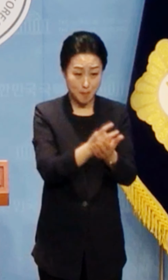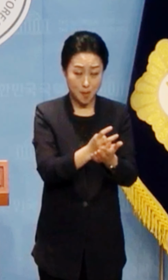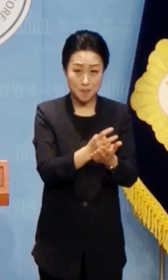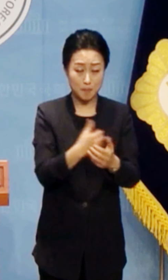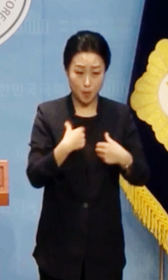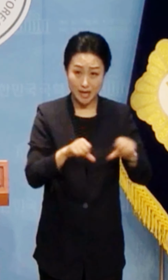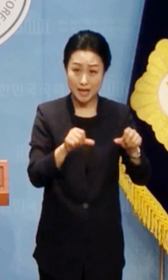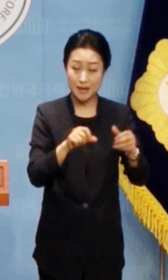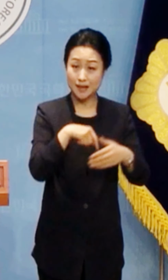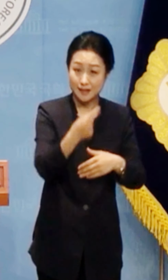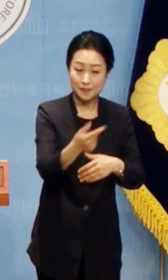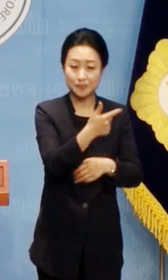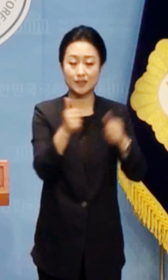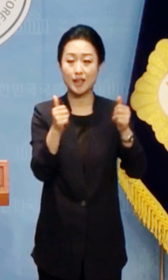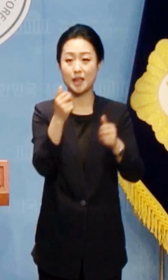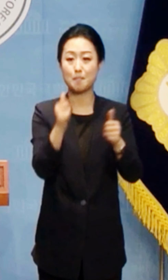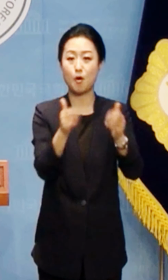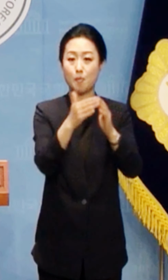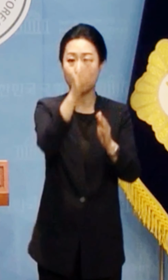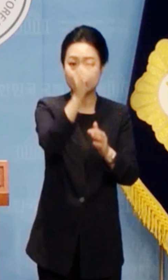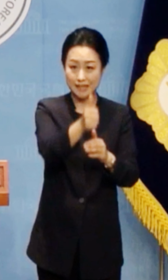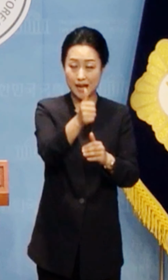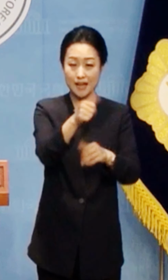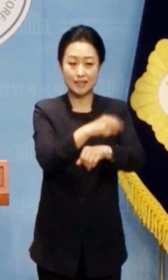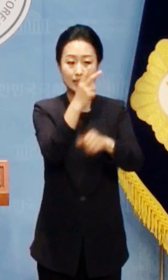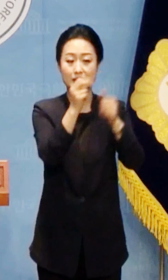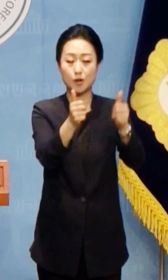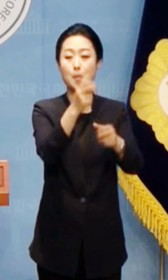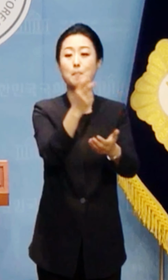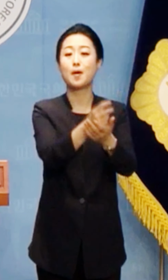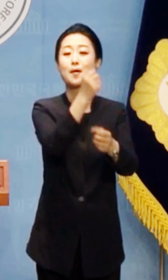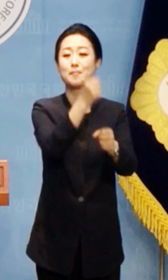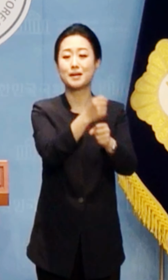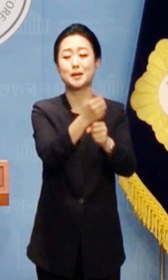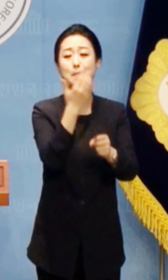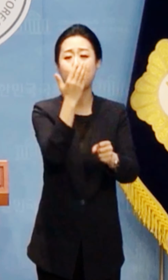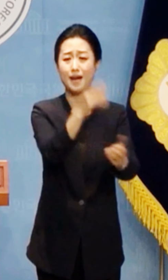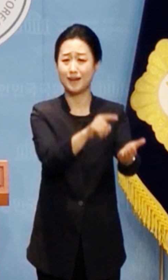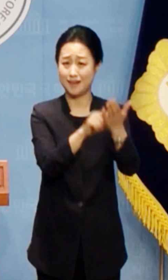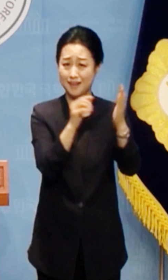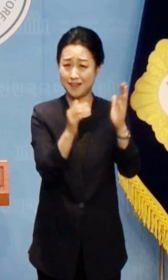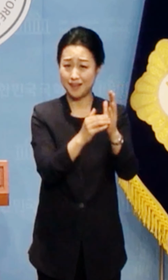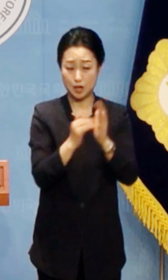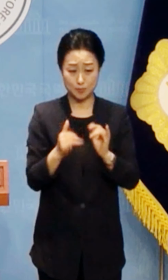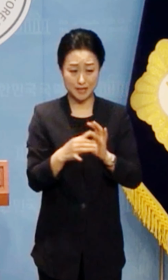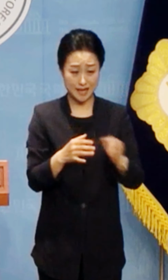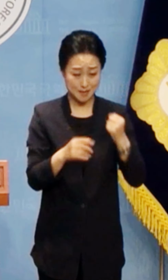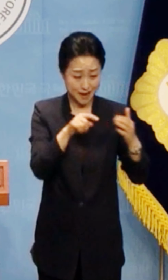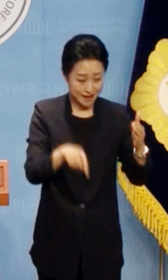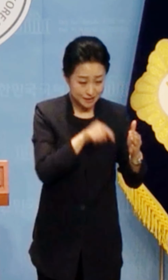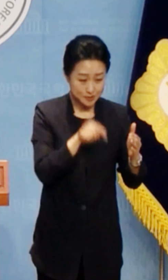철회하고 대법원장 특검으로 새로 발휘할 수 있는 것 아니냐고 합니다 국민의 힘